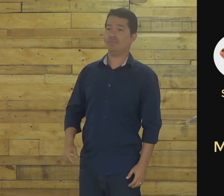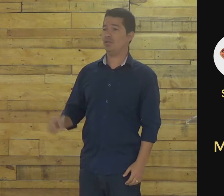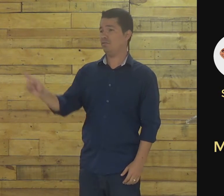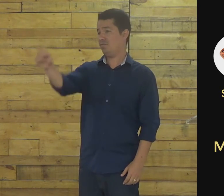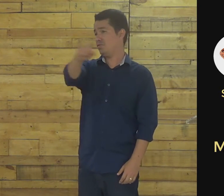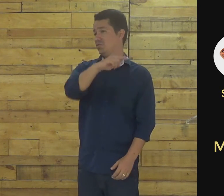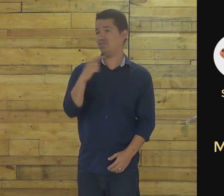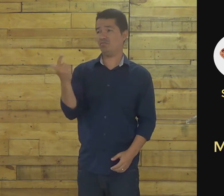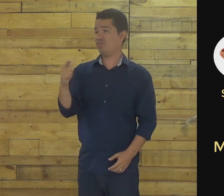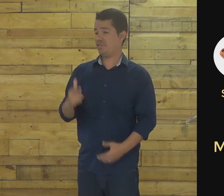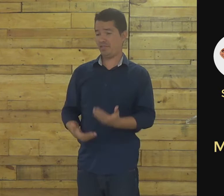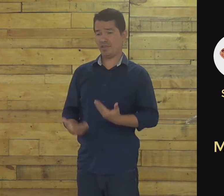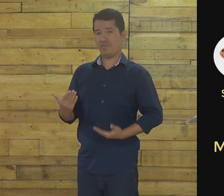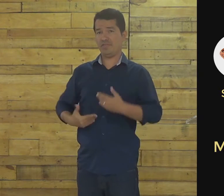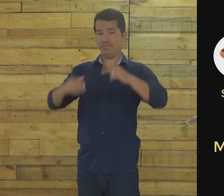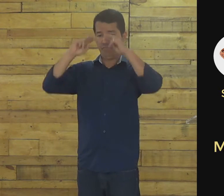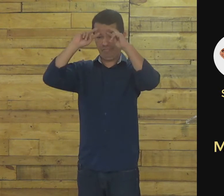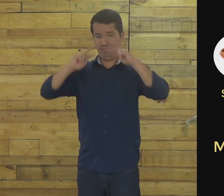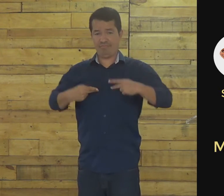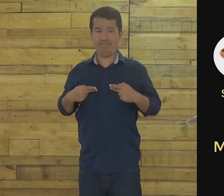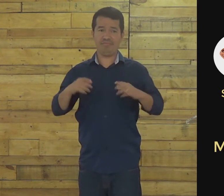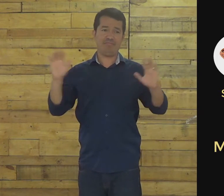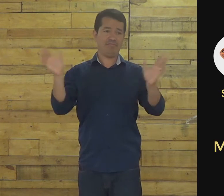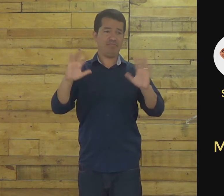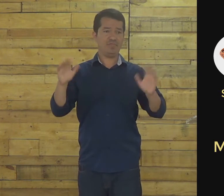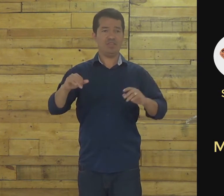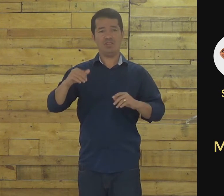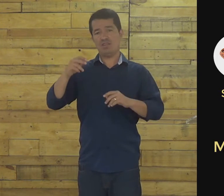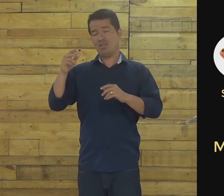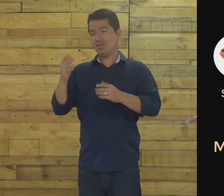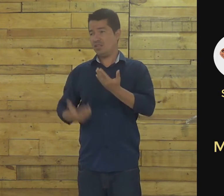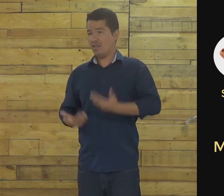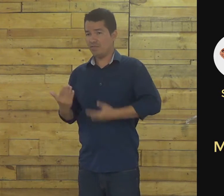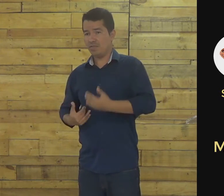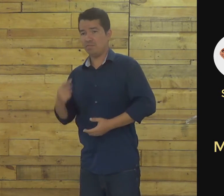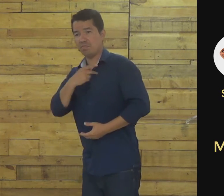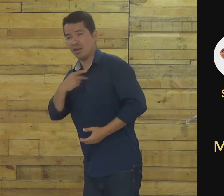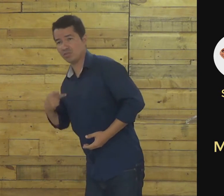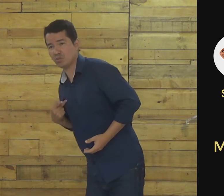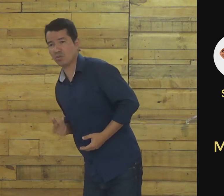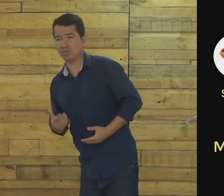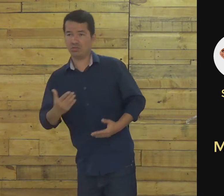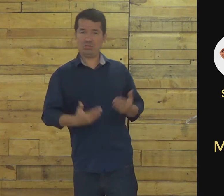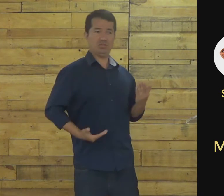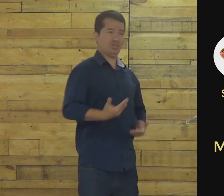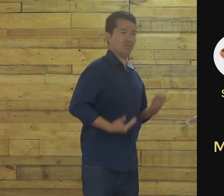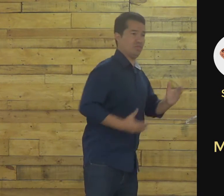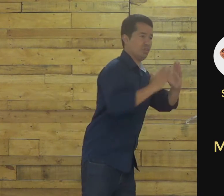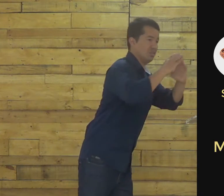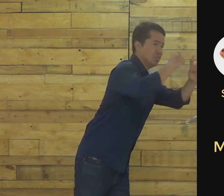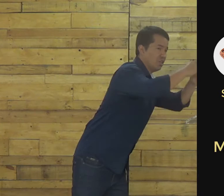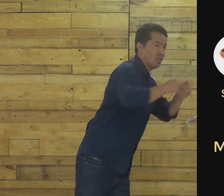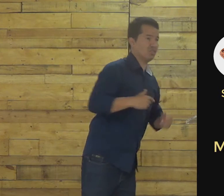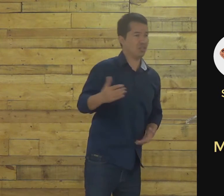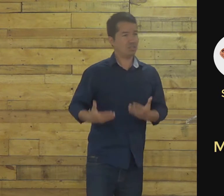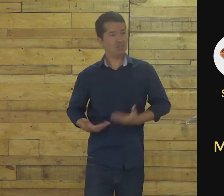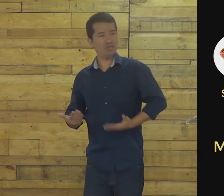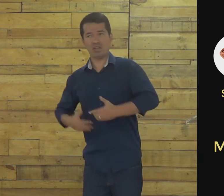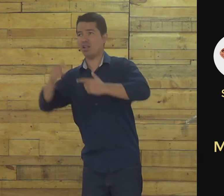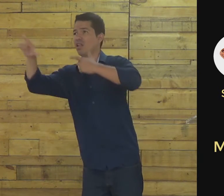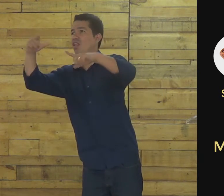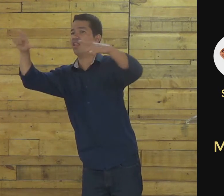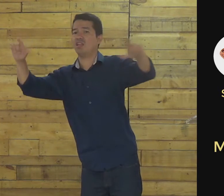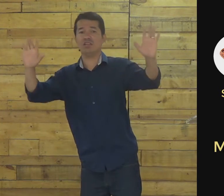objetivo passa a ser a servir a Deus. Você não pensa mais em você, você não serve pastor, você não